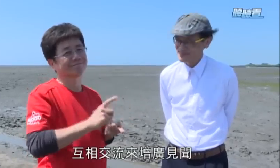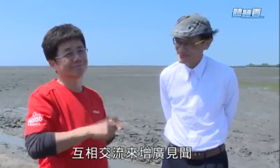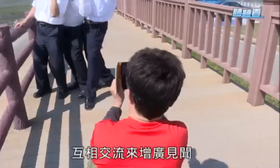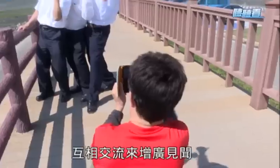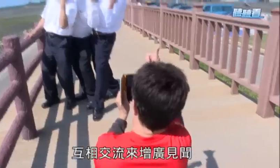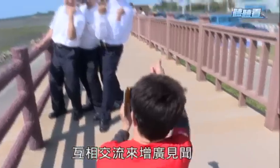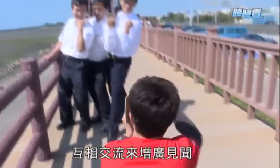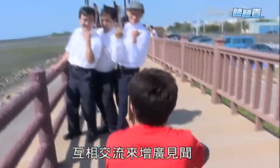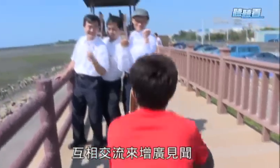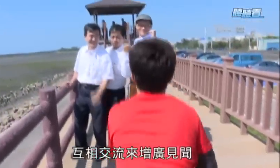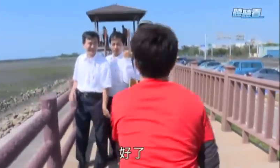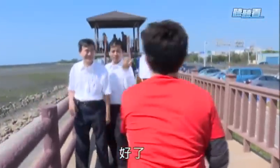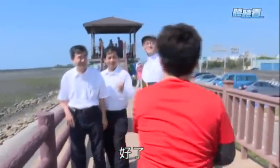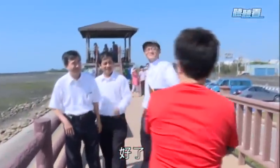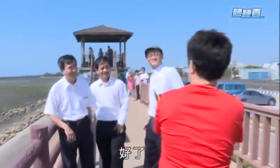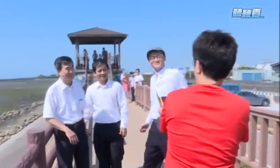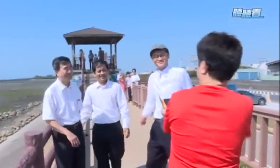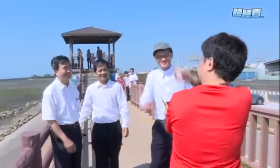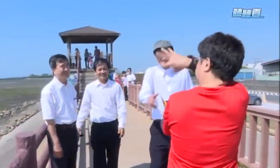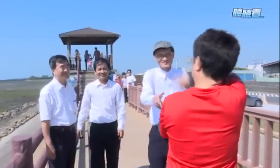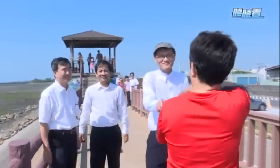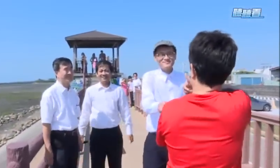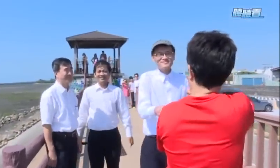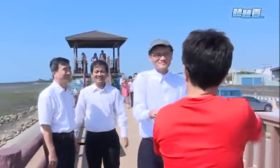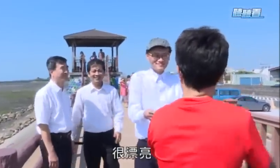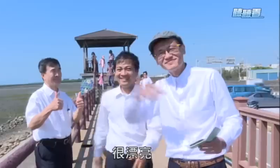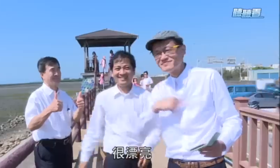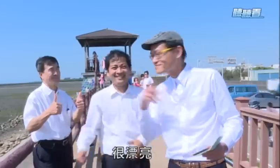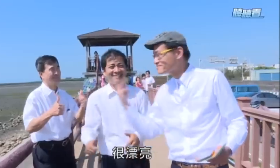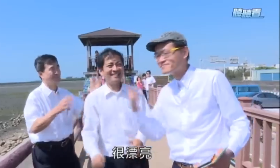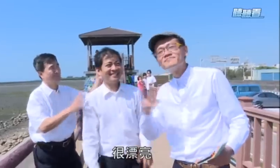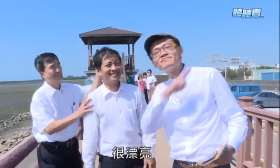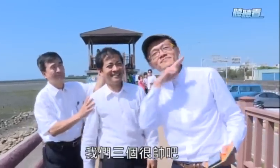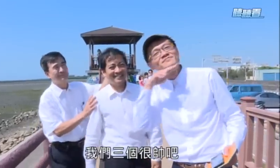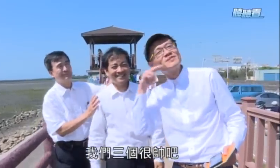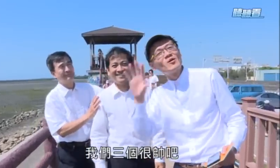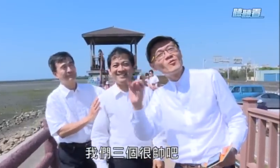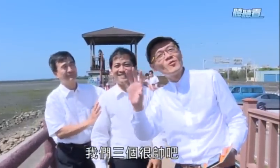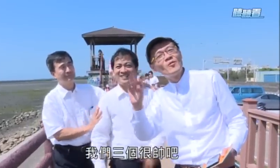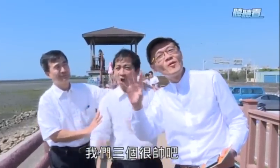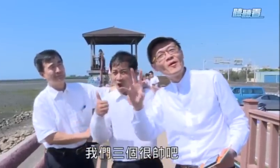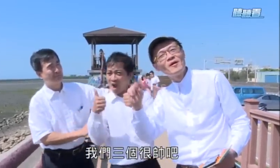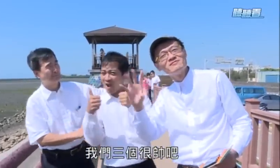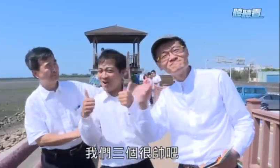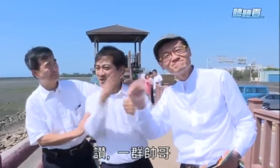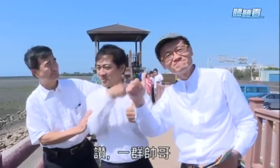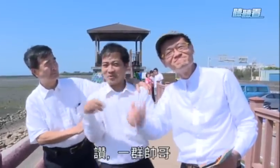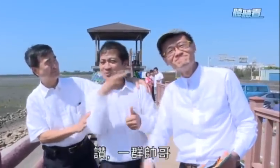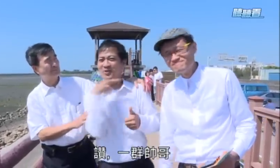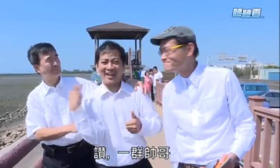闻。好了， 哎，很漂亮，哎，我们三个很帅吧？ 赞，一群帅